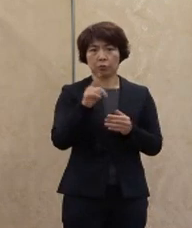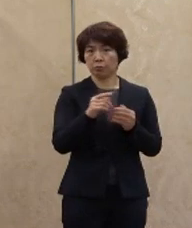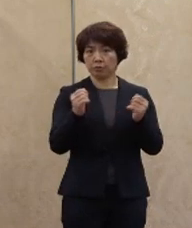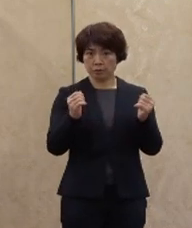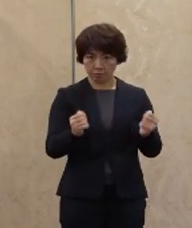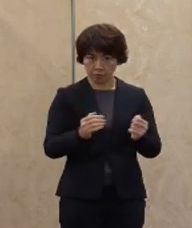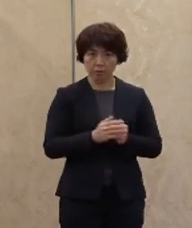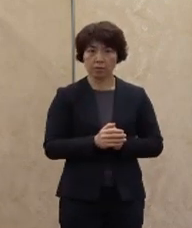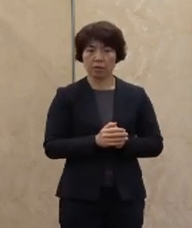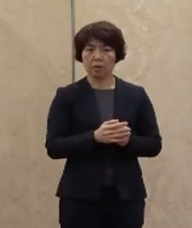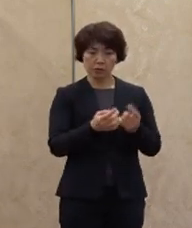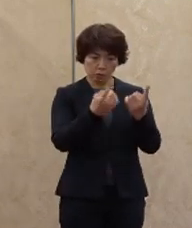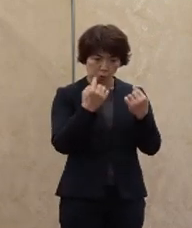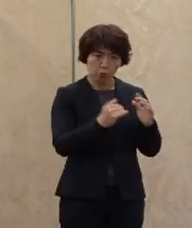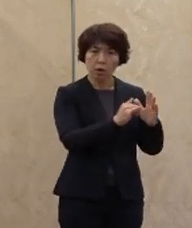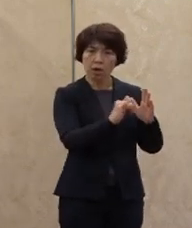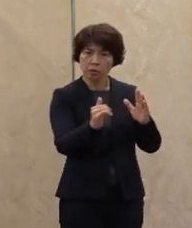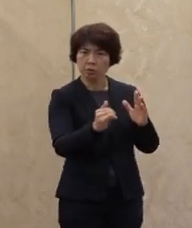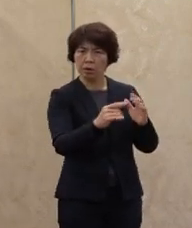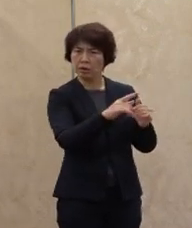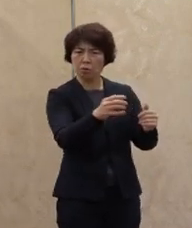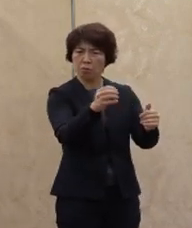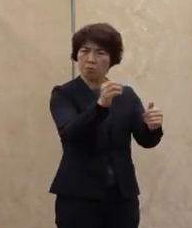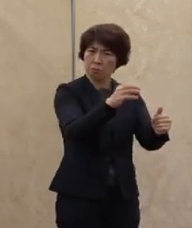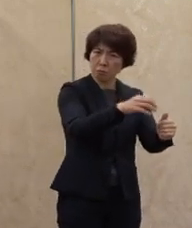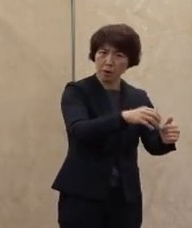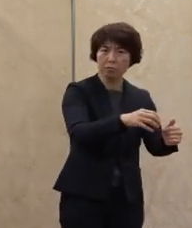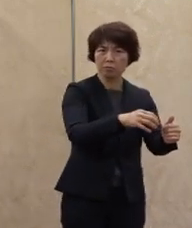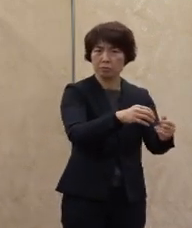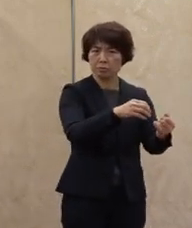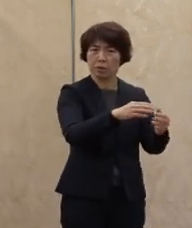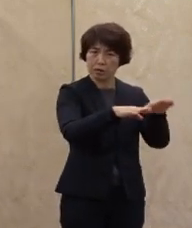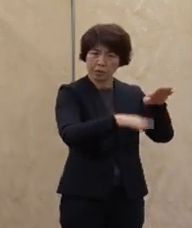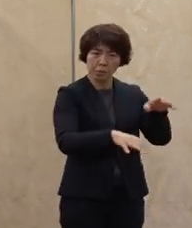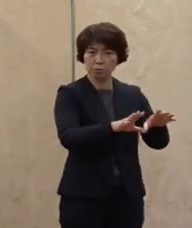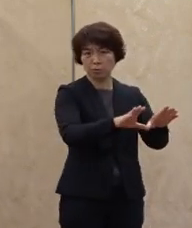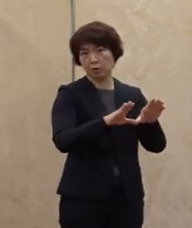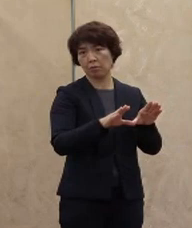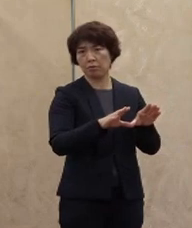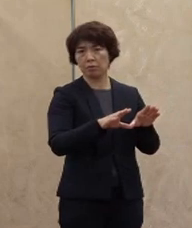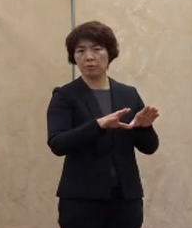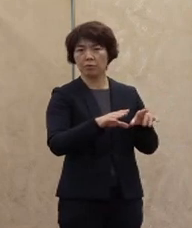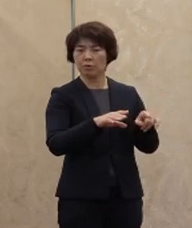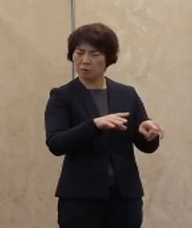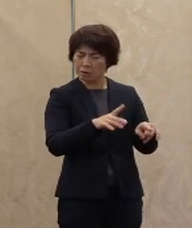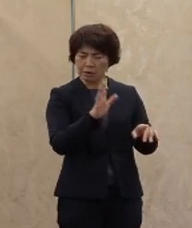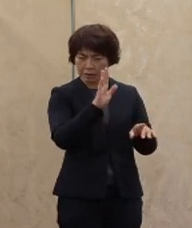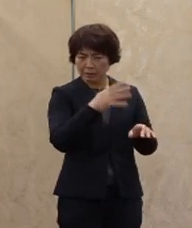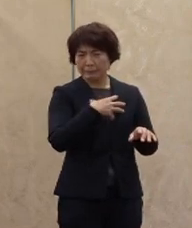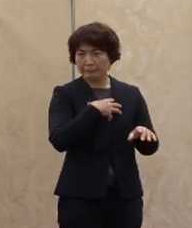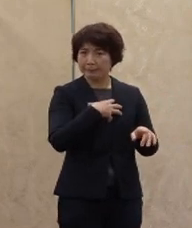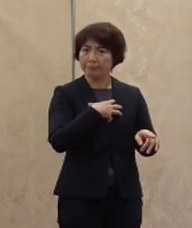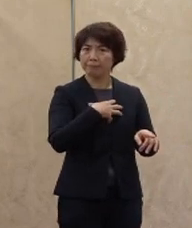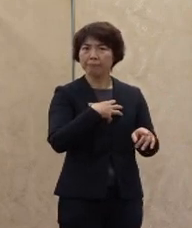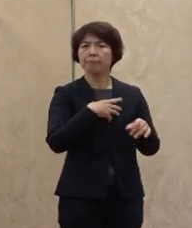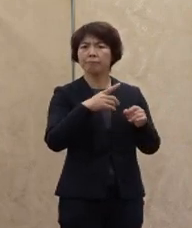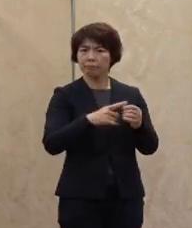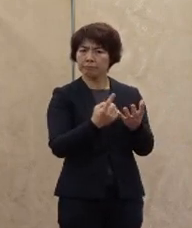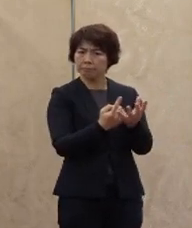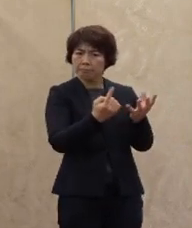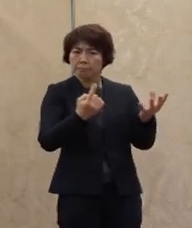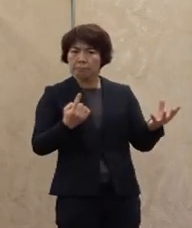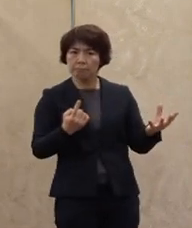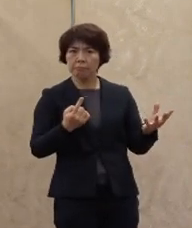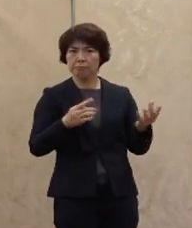家族のこと、家族がいろんなこと言われやしないかと、差別ケアしないかと、それを避けるために自分は家族と別生活をすると